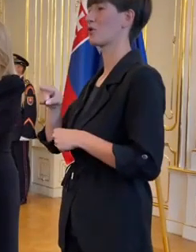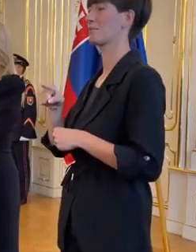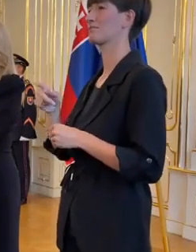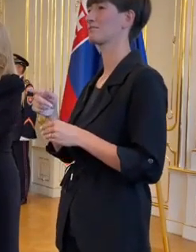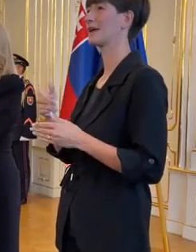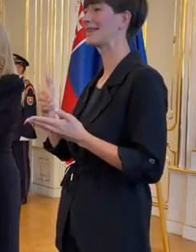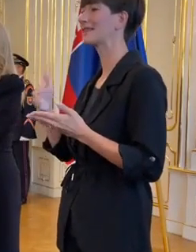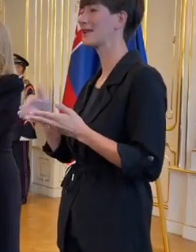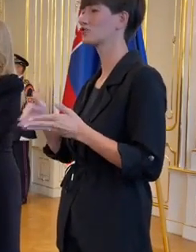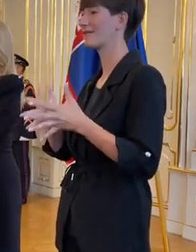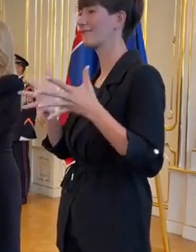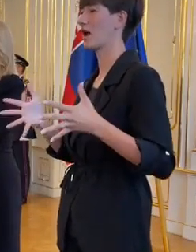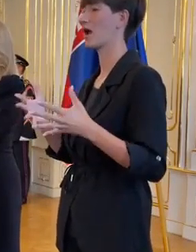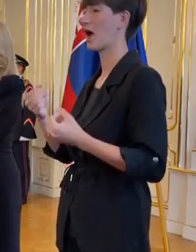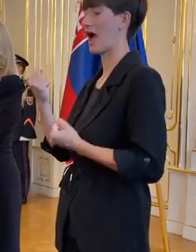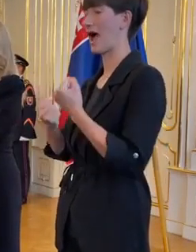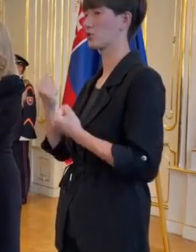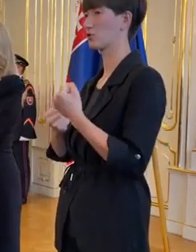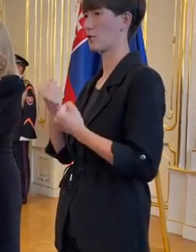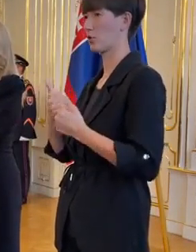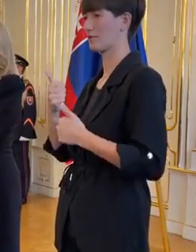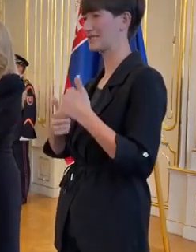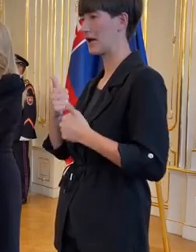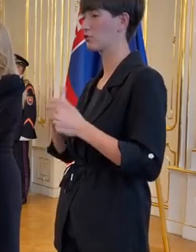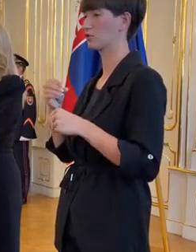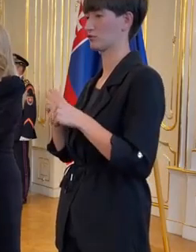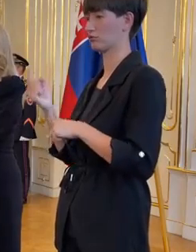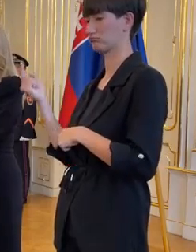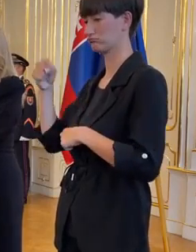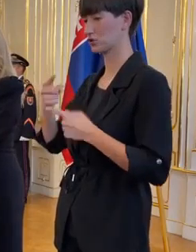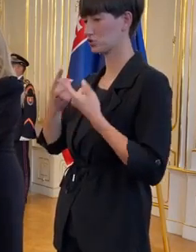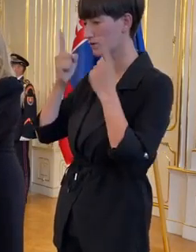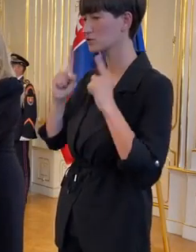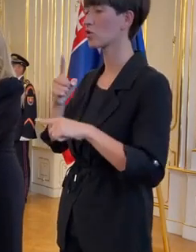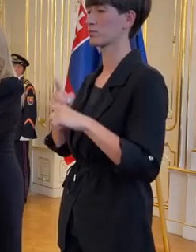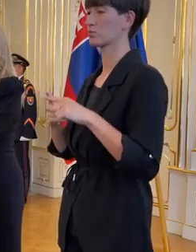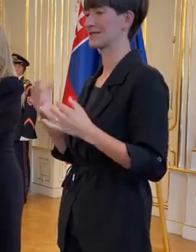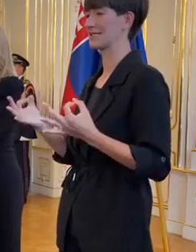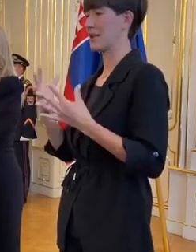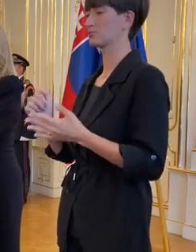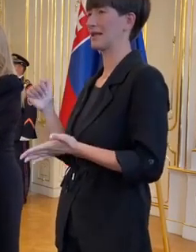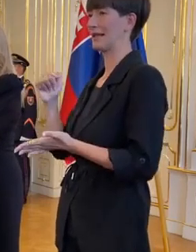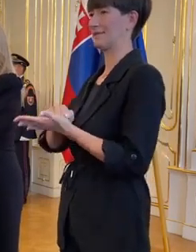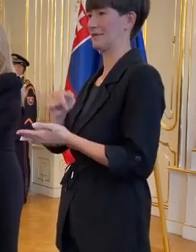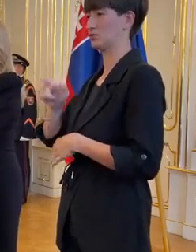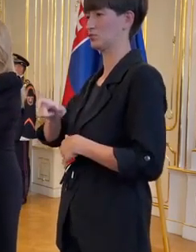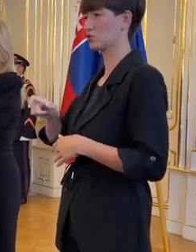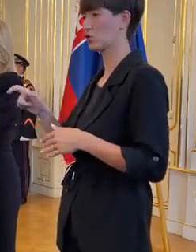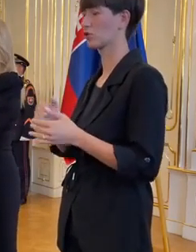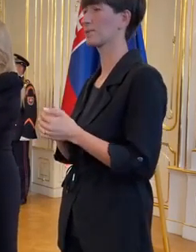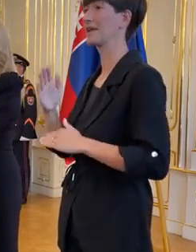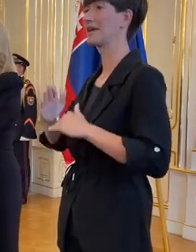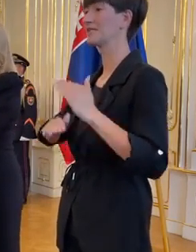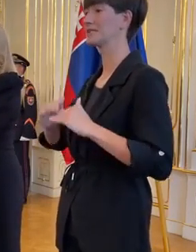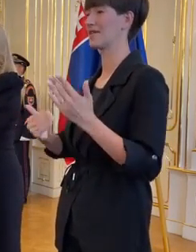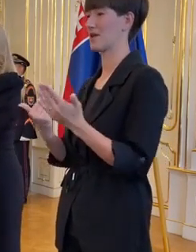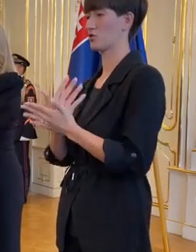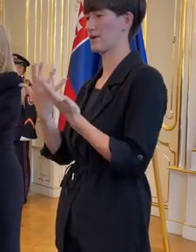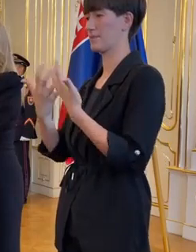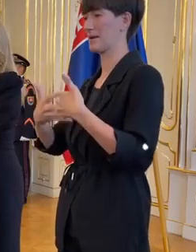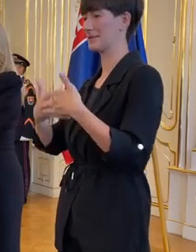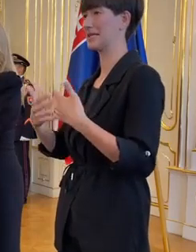na Slovensko, ale aj ďalších investorov. O zlepšenie podnikateľského prostredia, výstavbu nových priemyselných